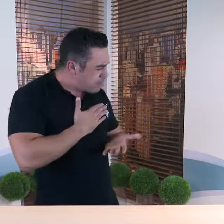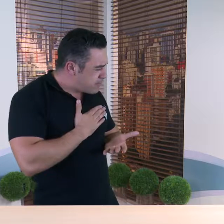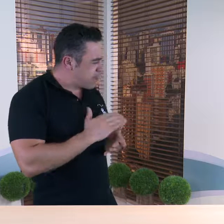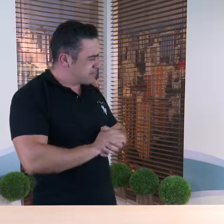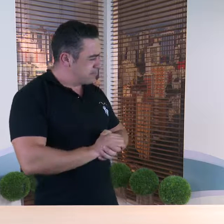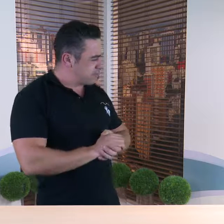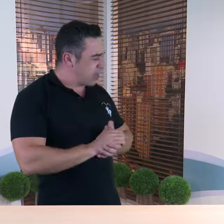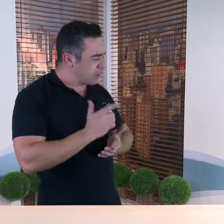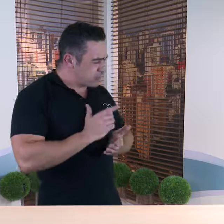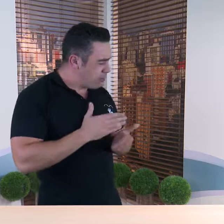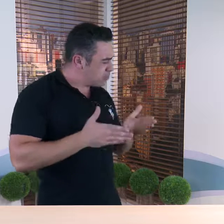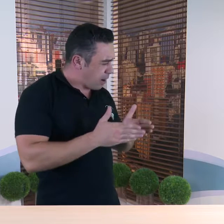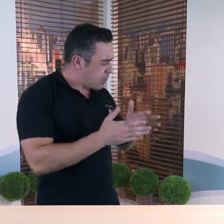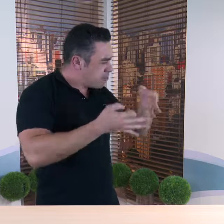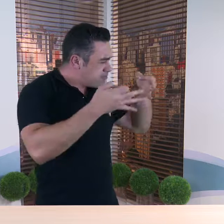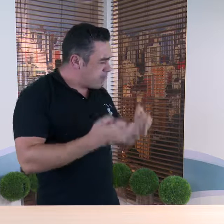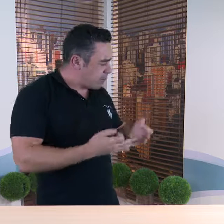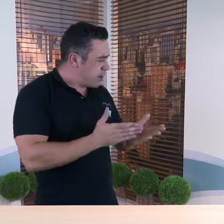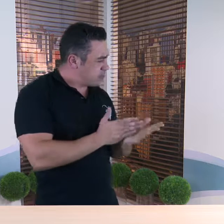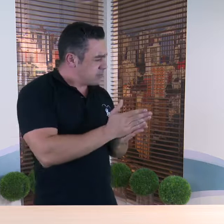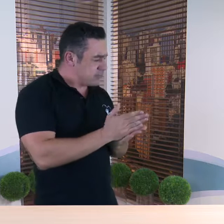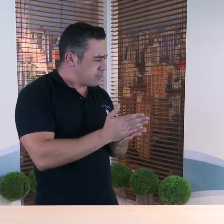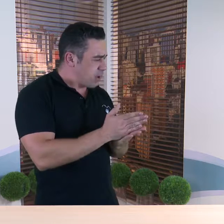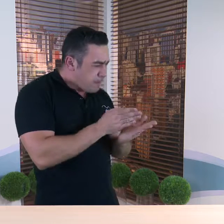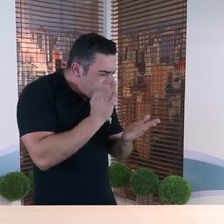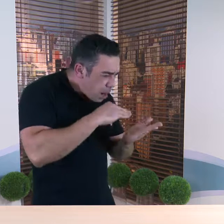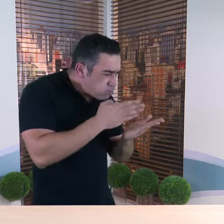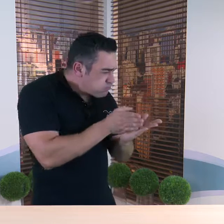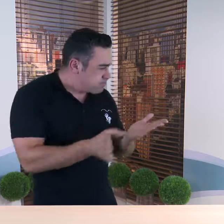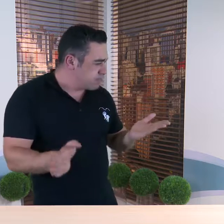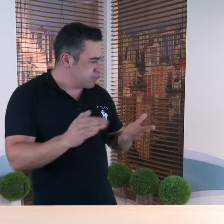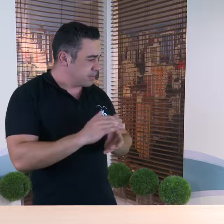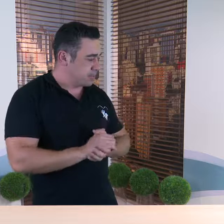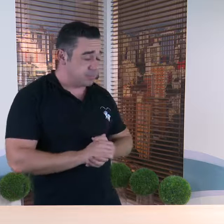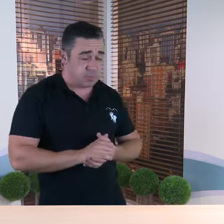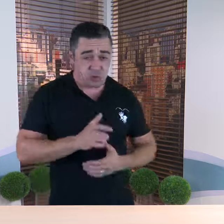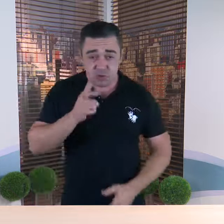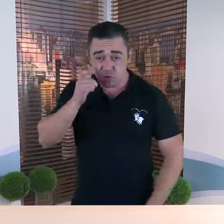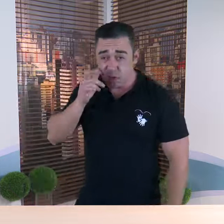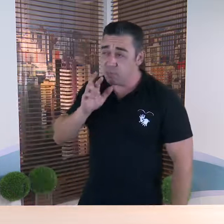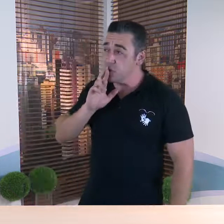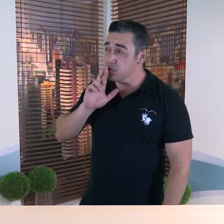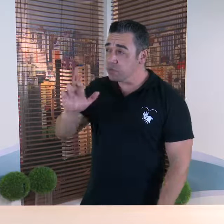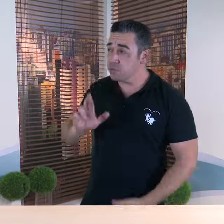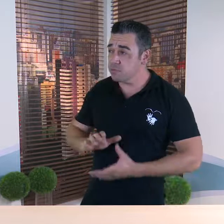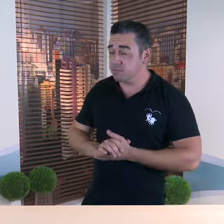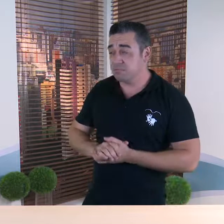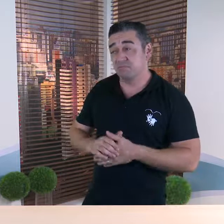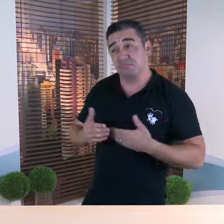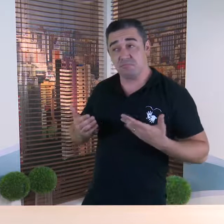e desviando-se do mal. Então respondeu Satanás ao Senhor e